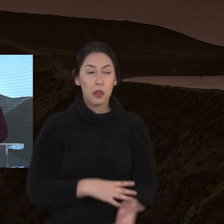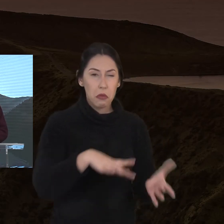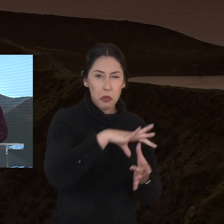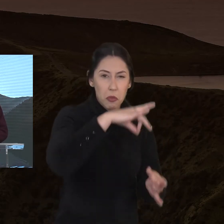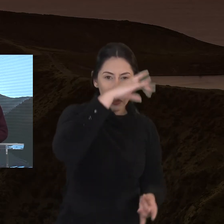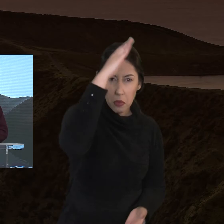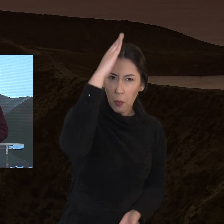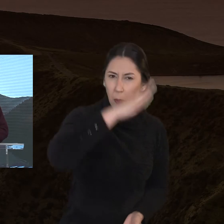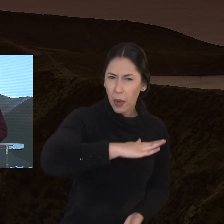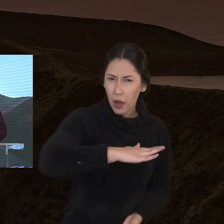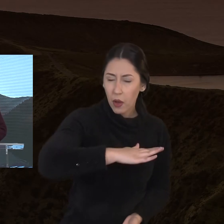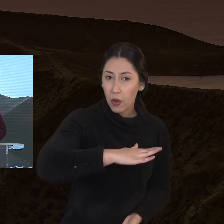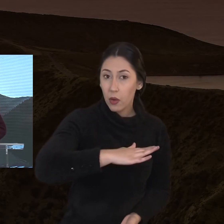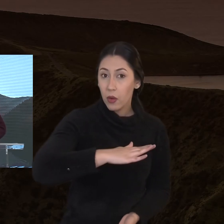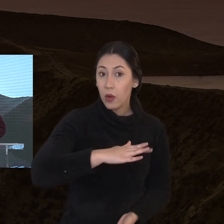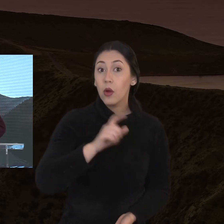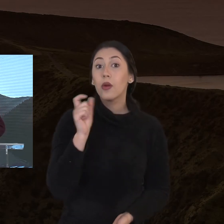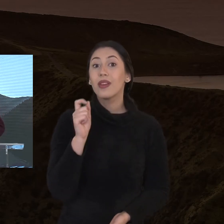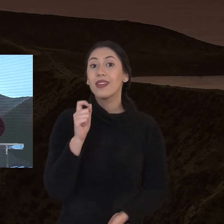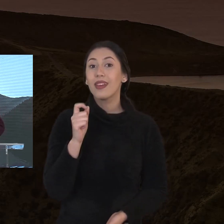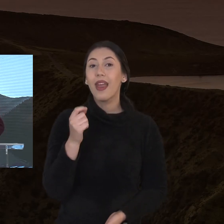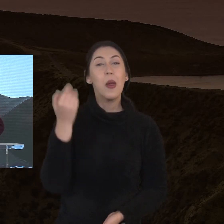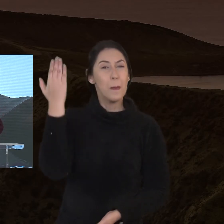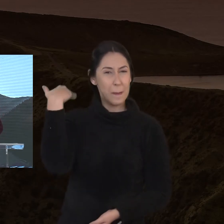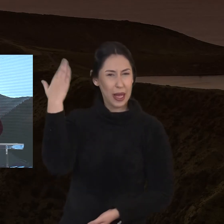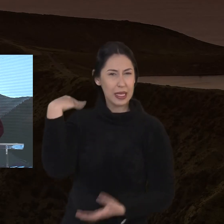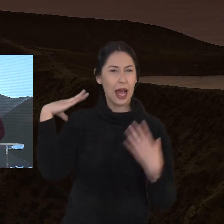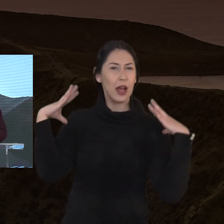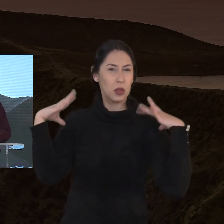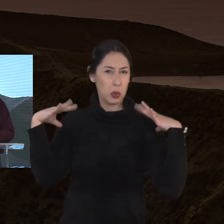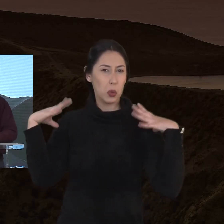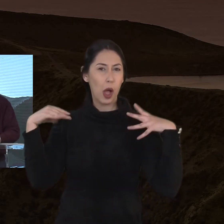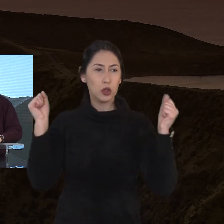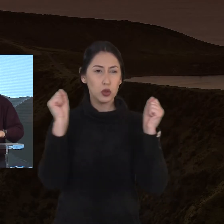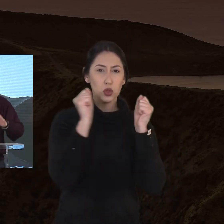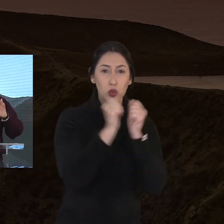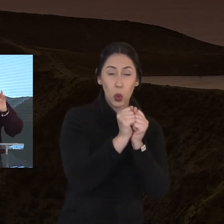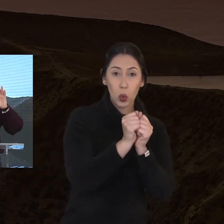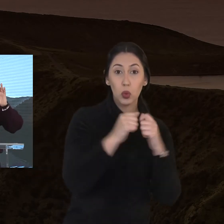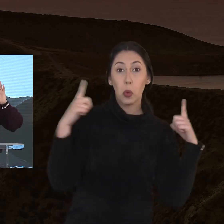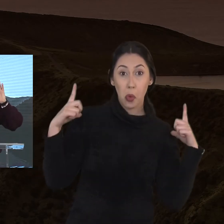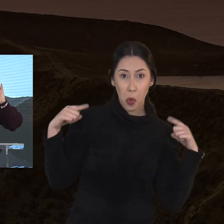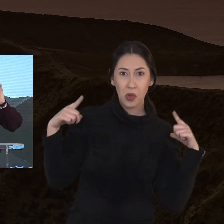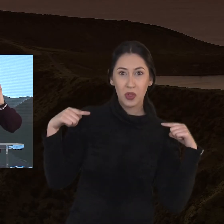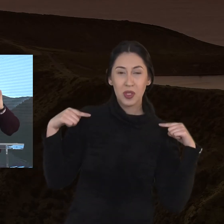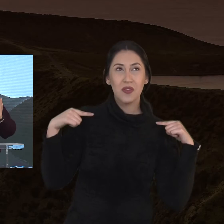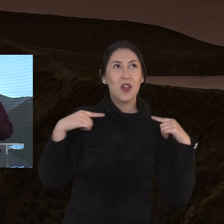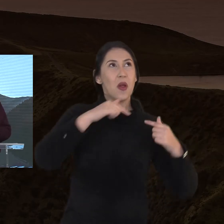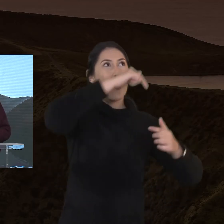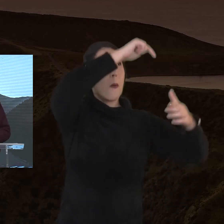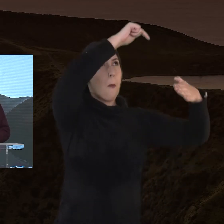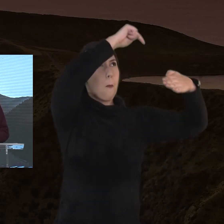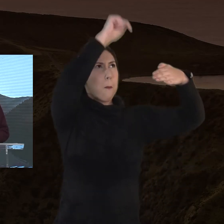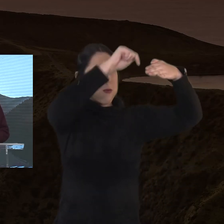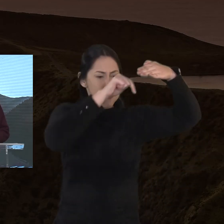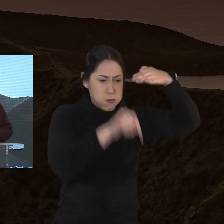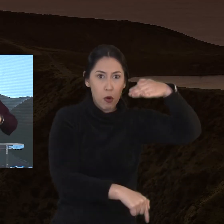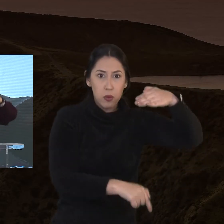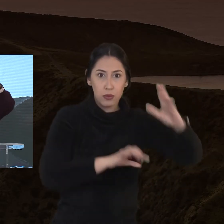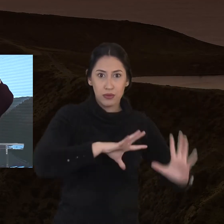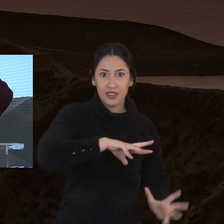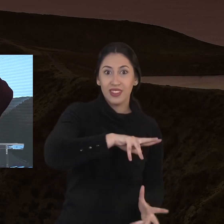potestades são anjos caídos o reino de satanás se compõe de duas partes